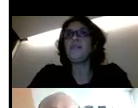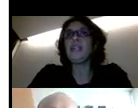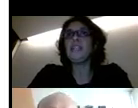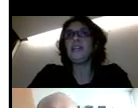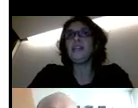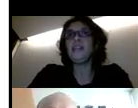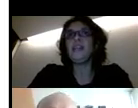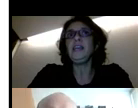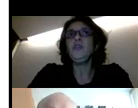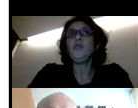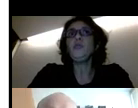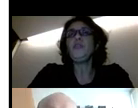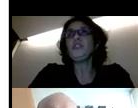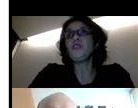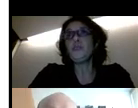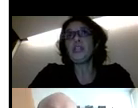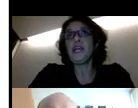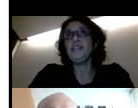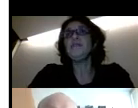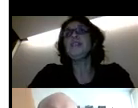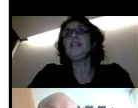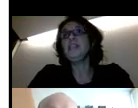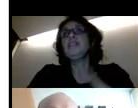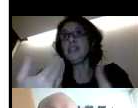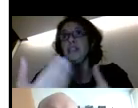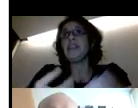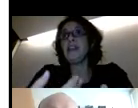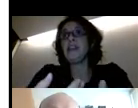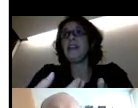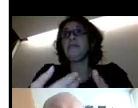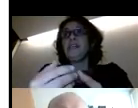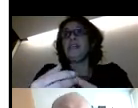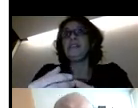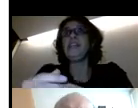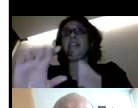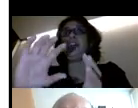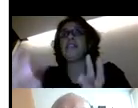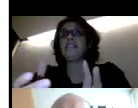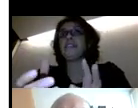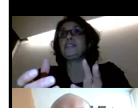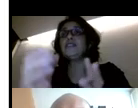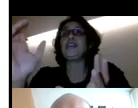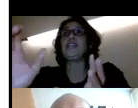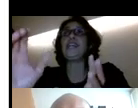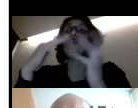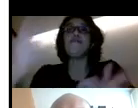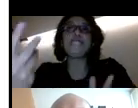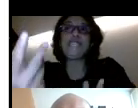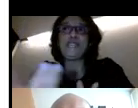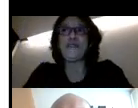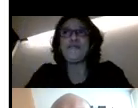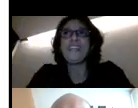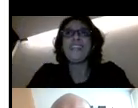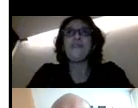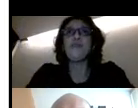idea verbal desde un movimiento corporal y desde la idea de la enfatización, el